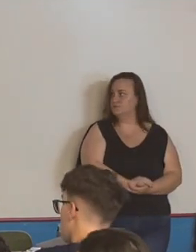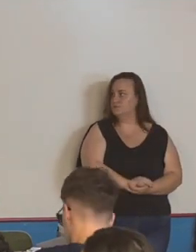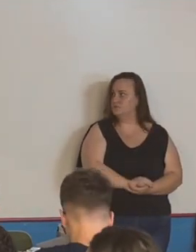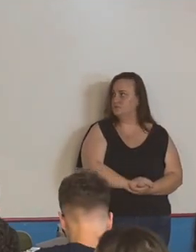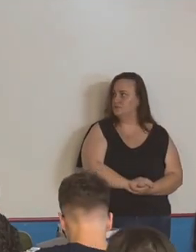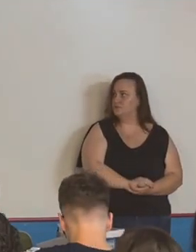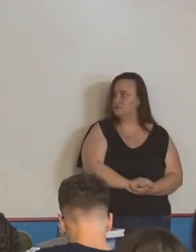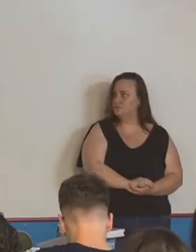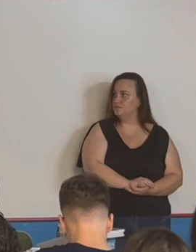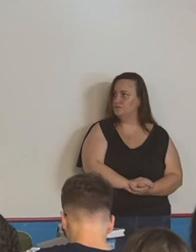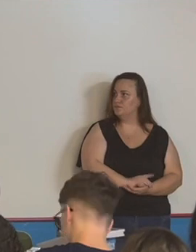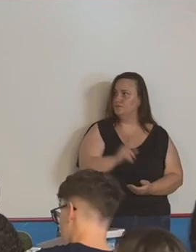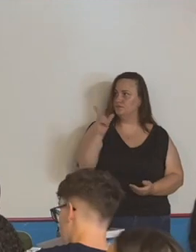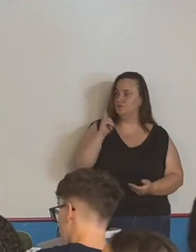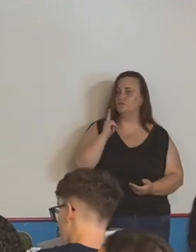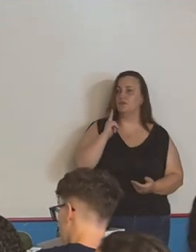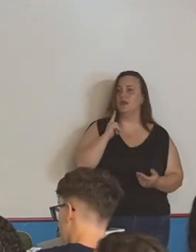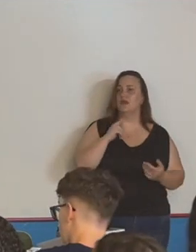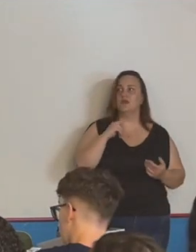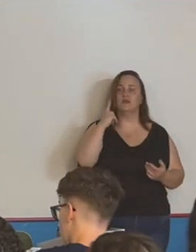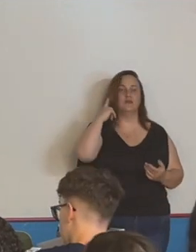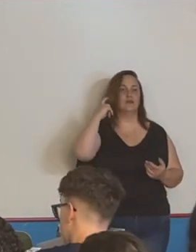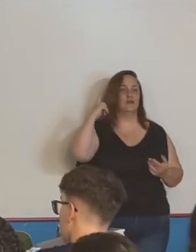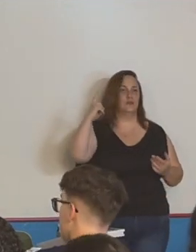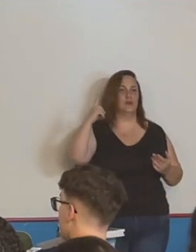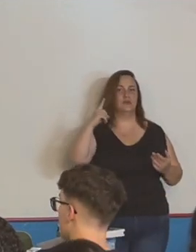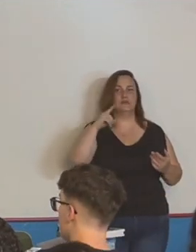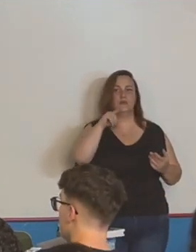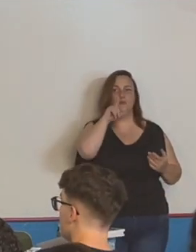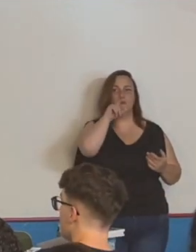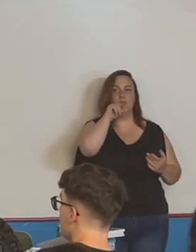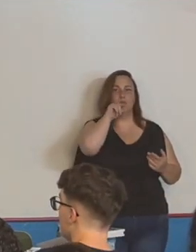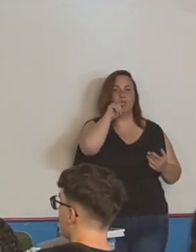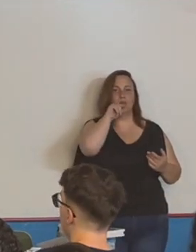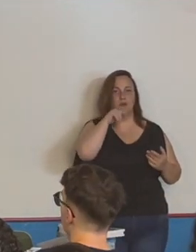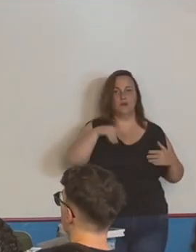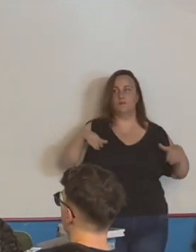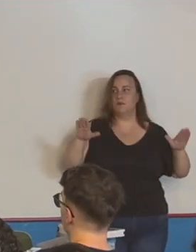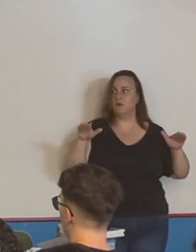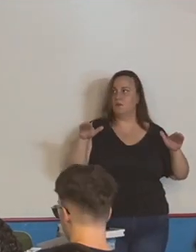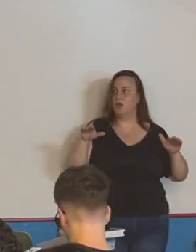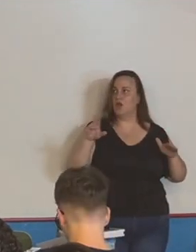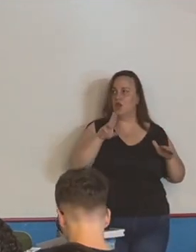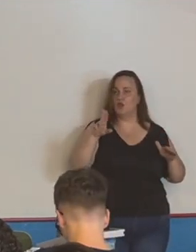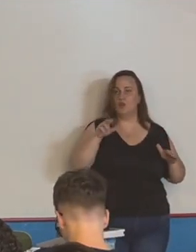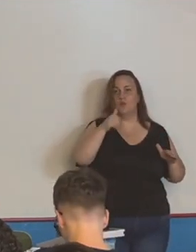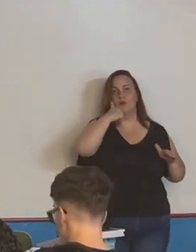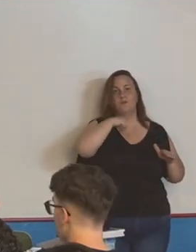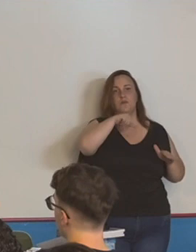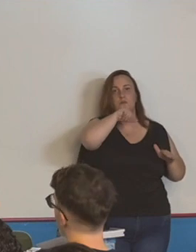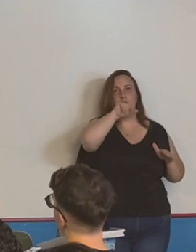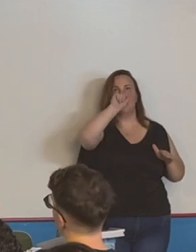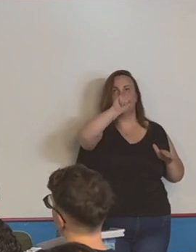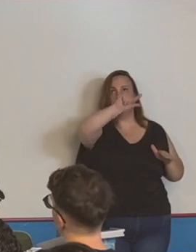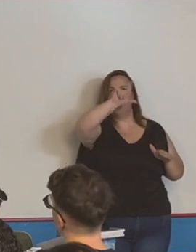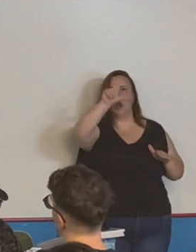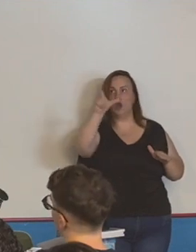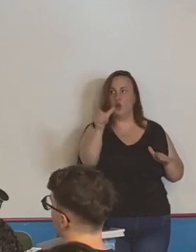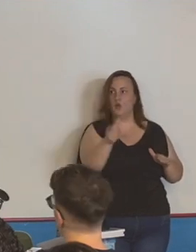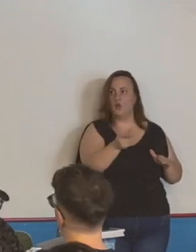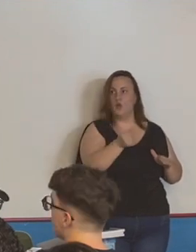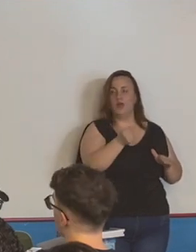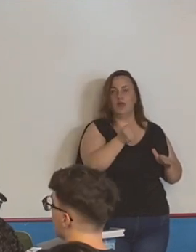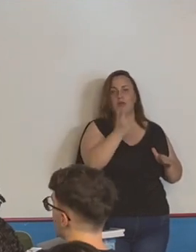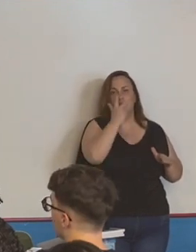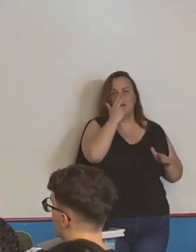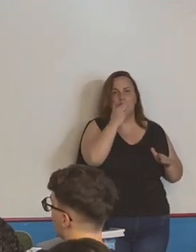Essa instalação tem um som de um animal, de um pássaro chamado Mãe da Lua, que ela tem um canto muito